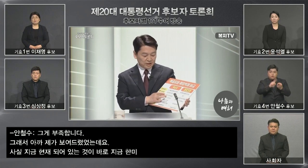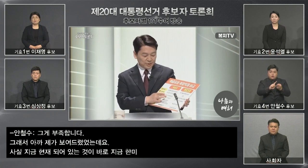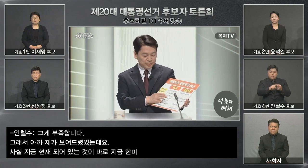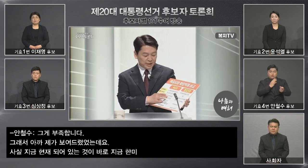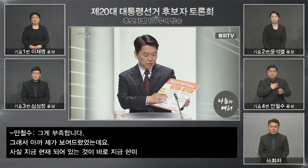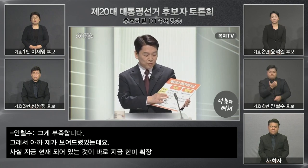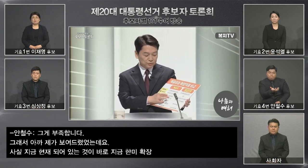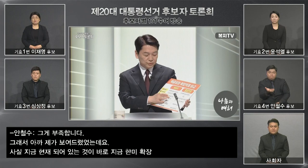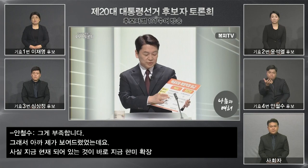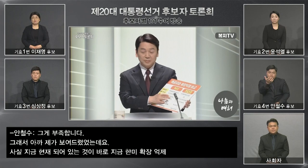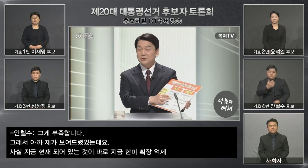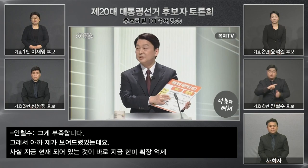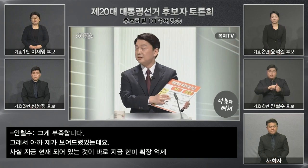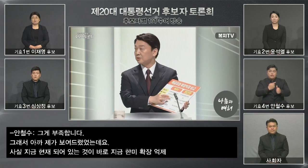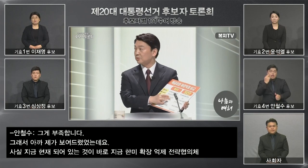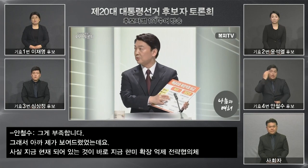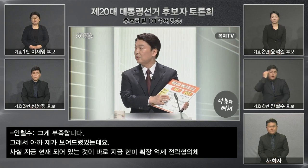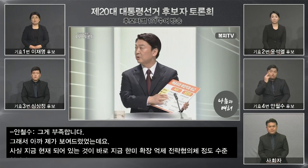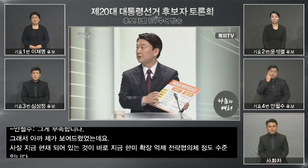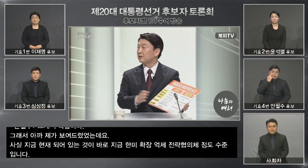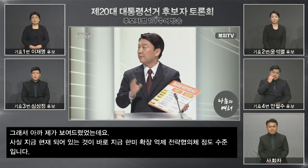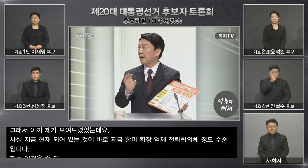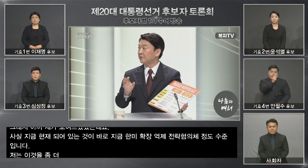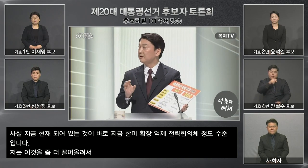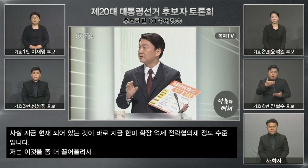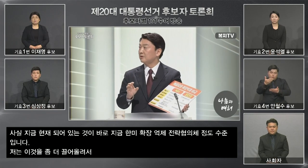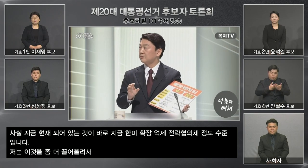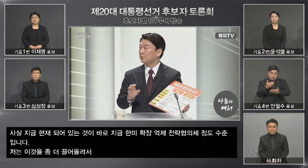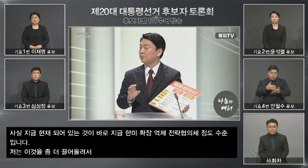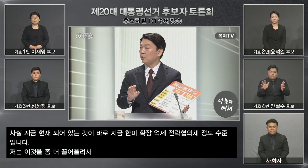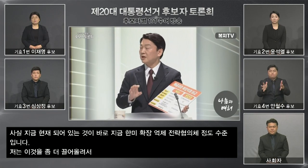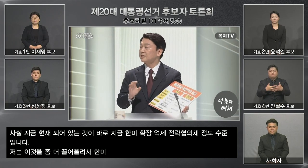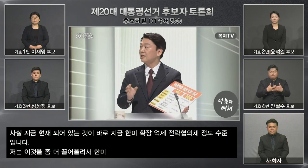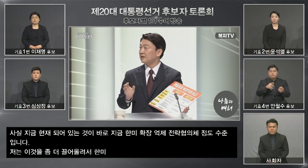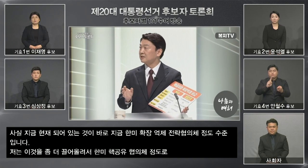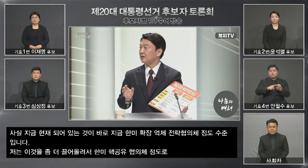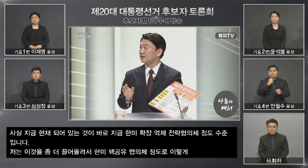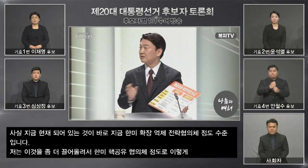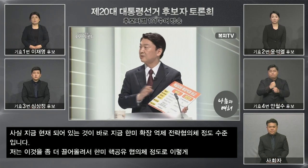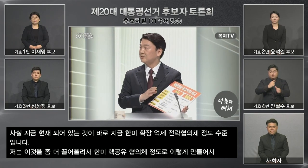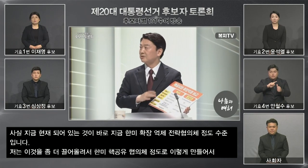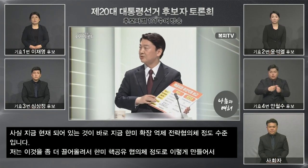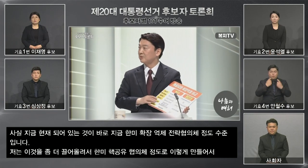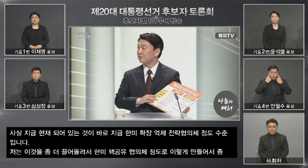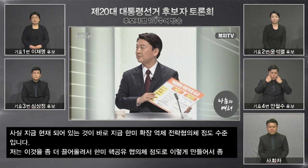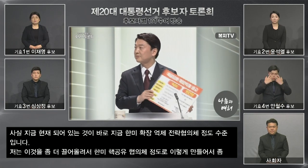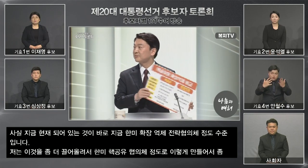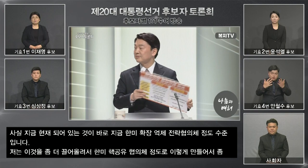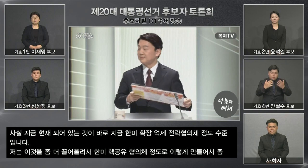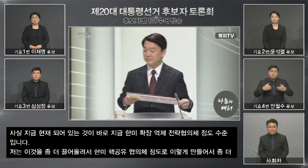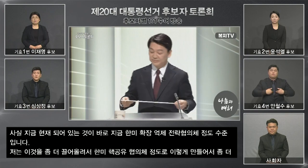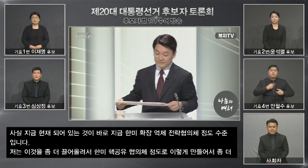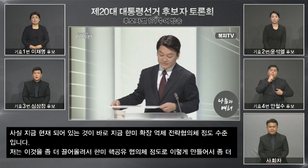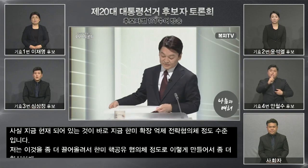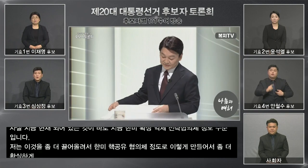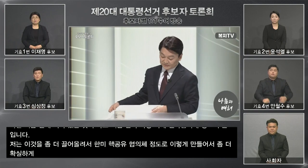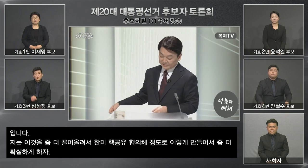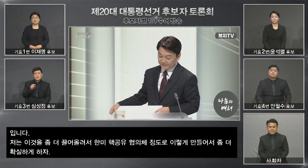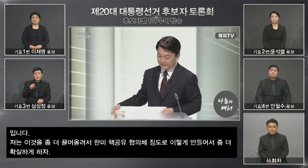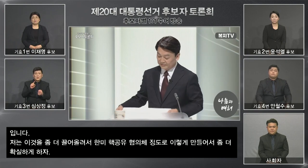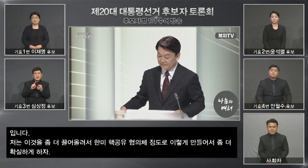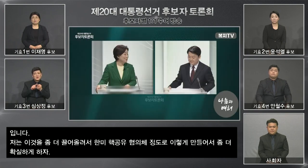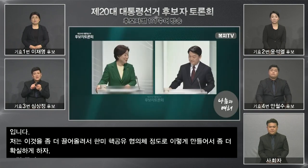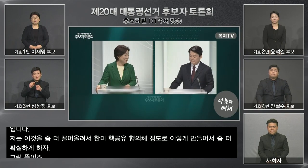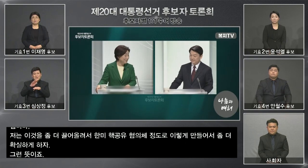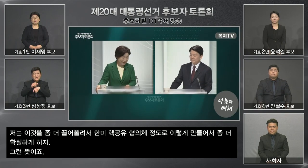한미핵공유협의체 정도로 이렇게 만들어서 좀 더 확실하게 하자 그런 뜻이죠. 네. 그거는 이제 거의